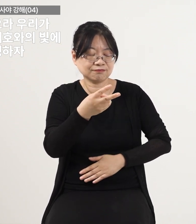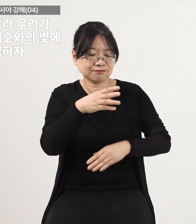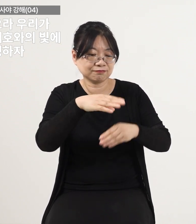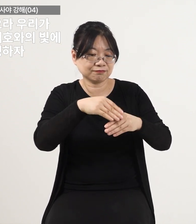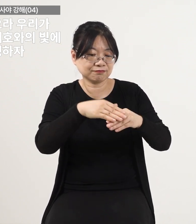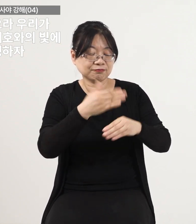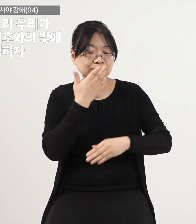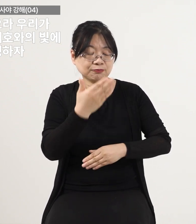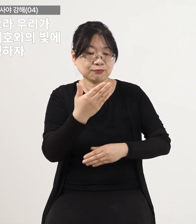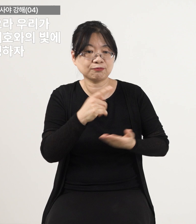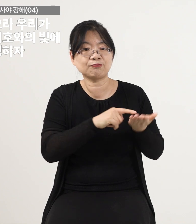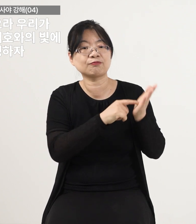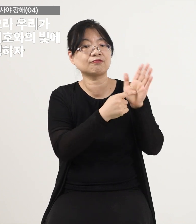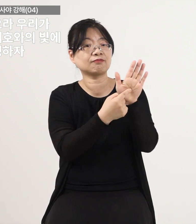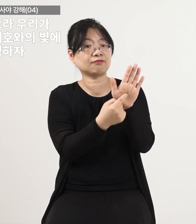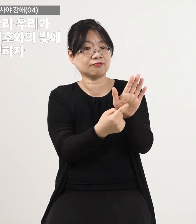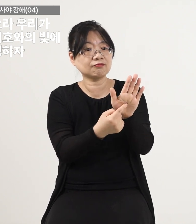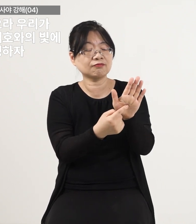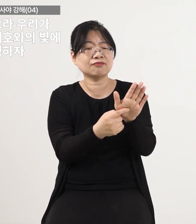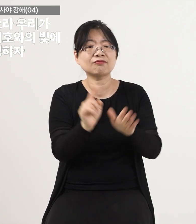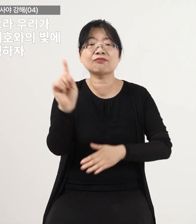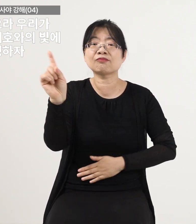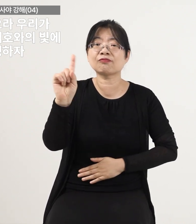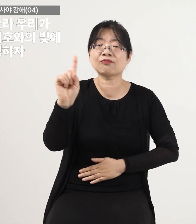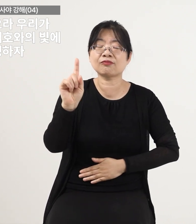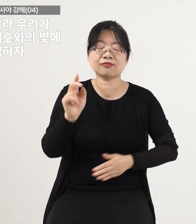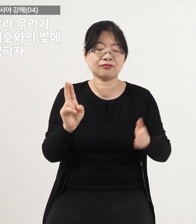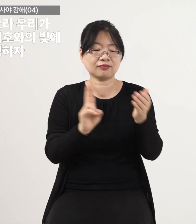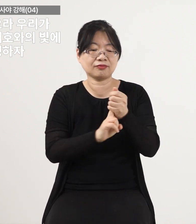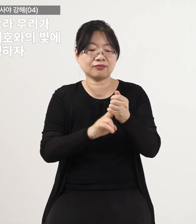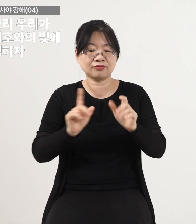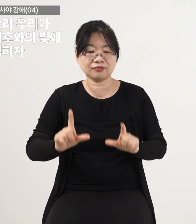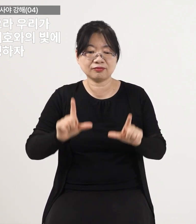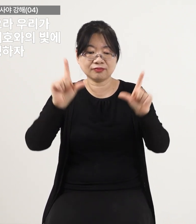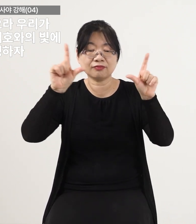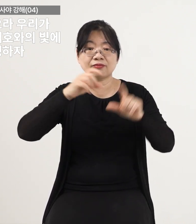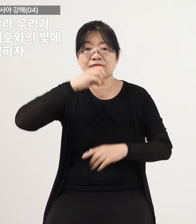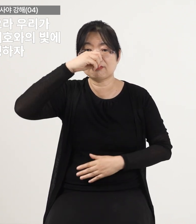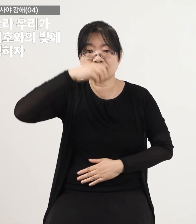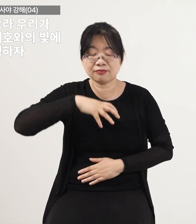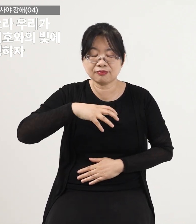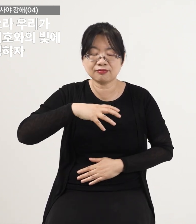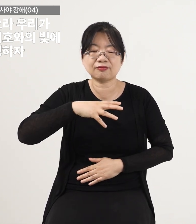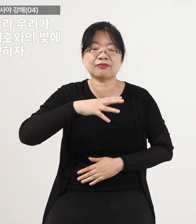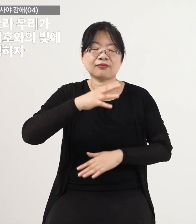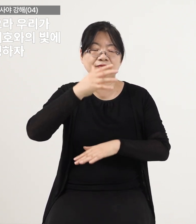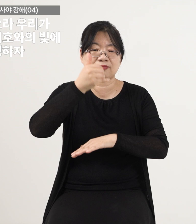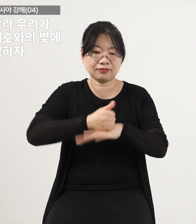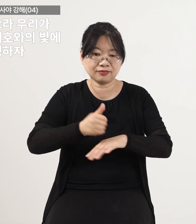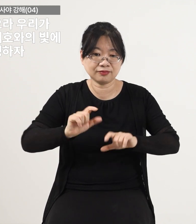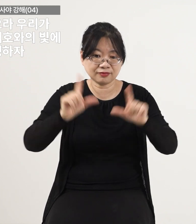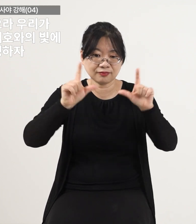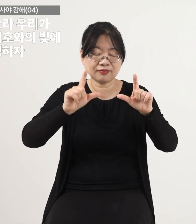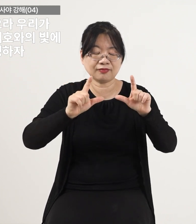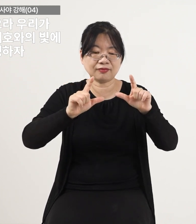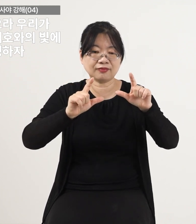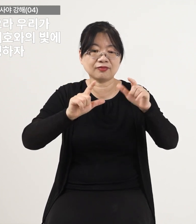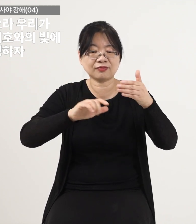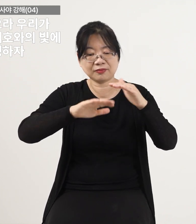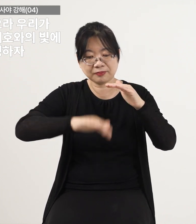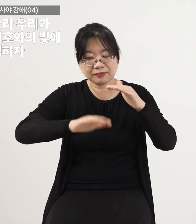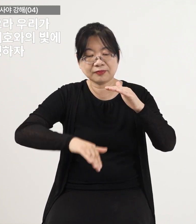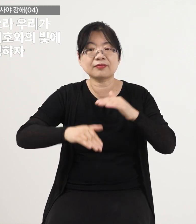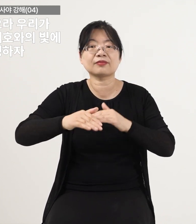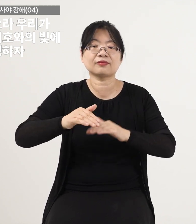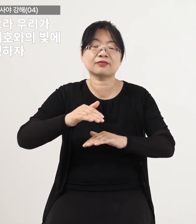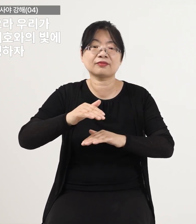만져지고 드러나는 어떤 감추어진 날을 그냥 말이래라는 표현으로 썼어요.